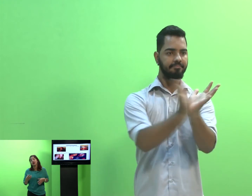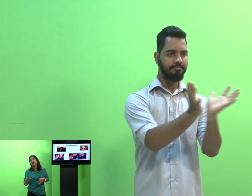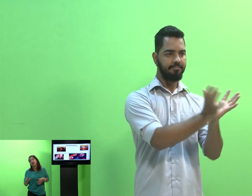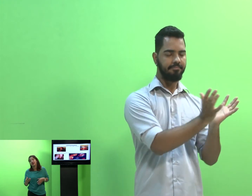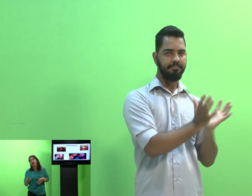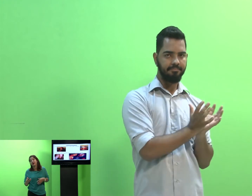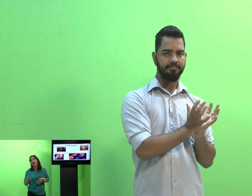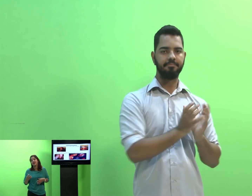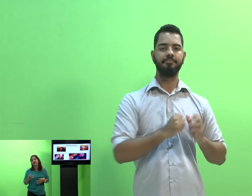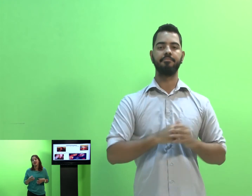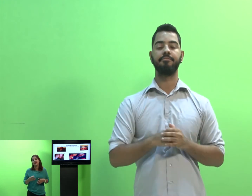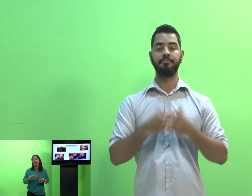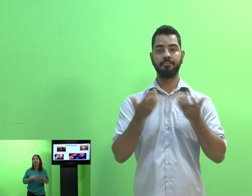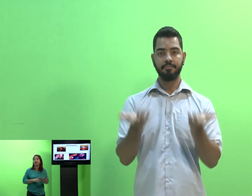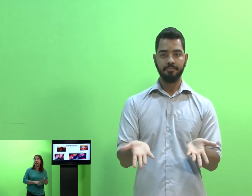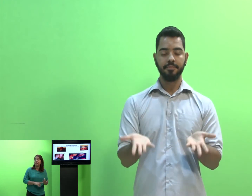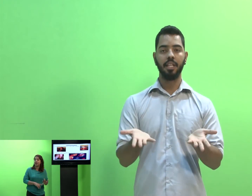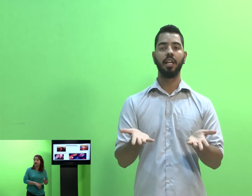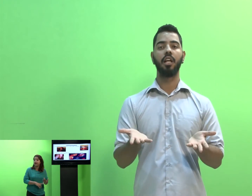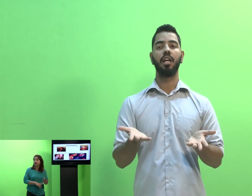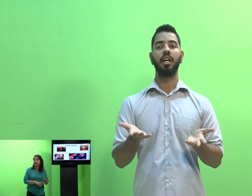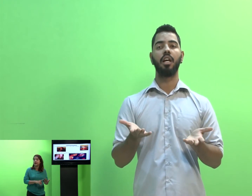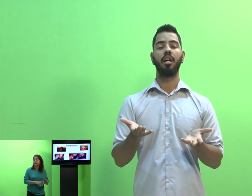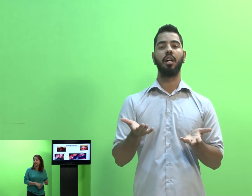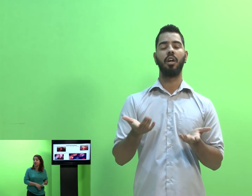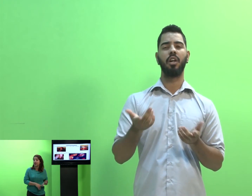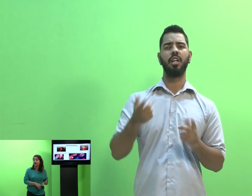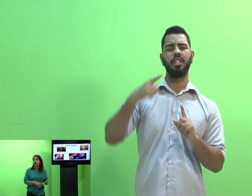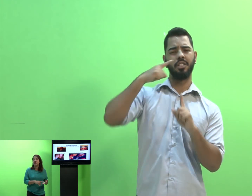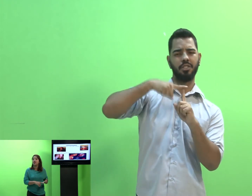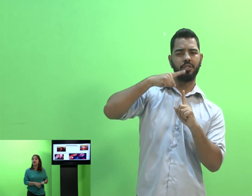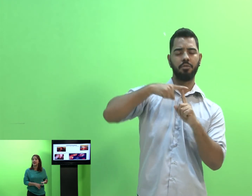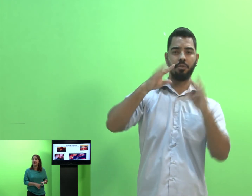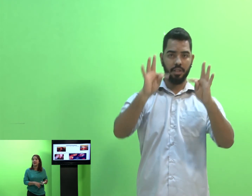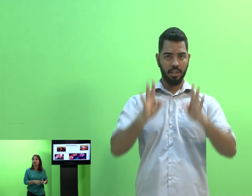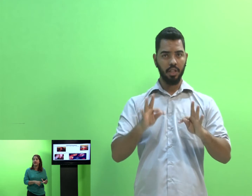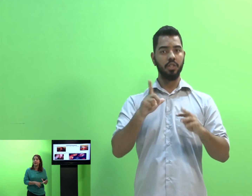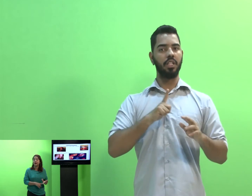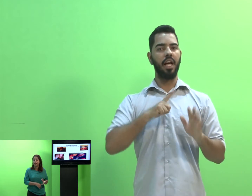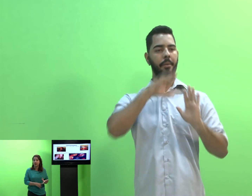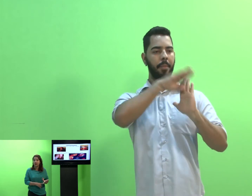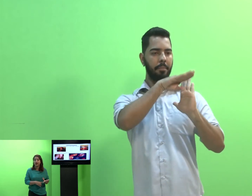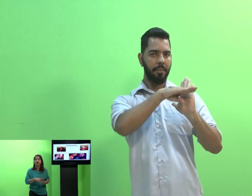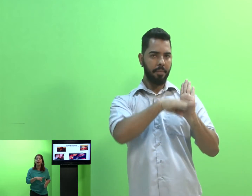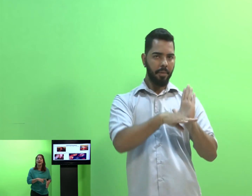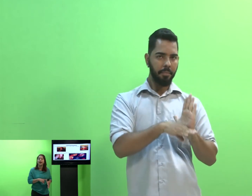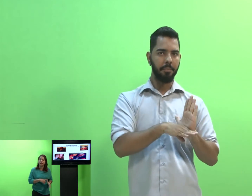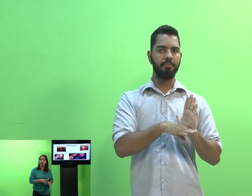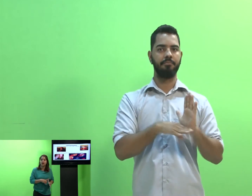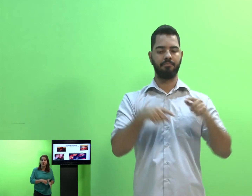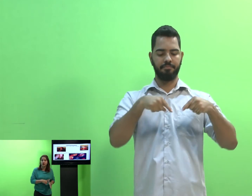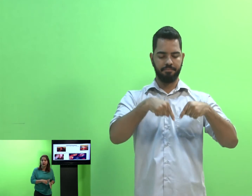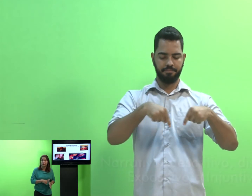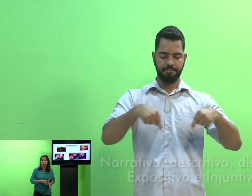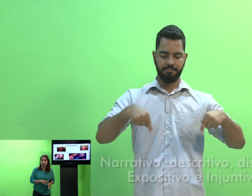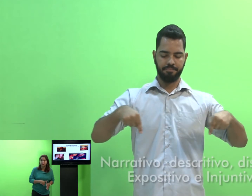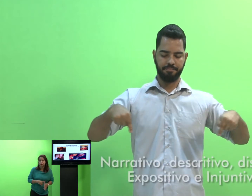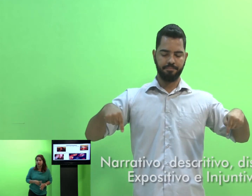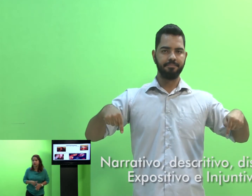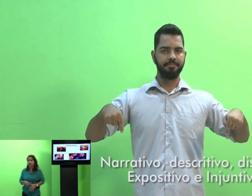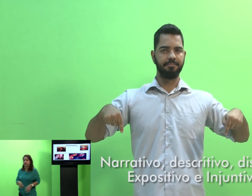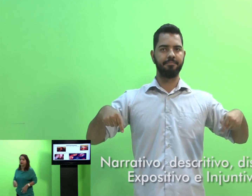a tipologia textual é dividida em texto narrativo, descritivo, dissertativo, expositivo e